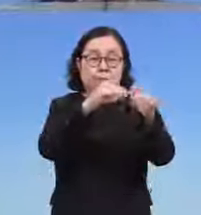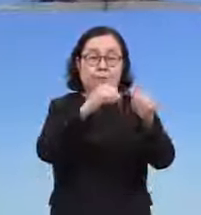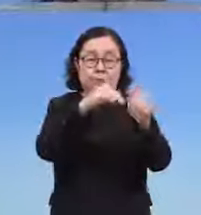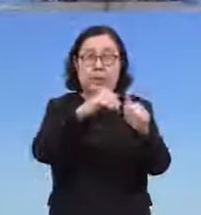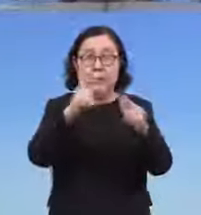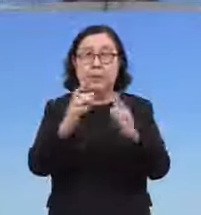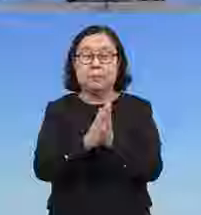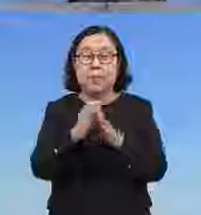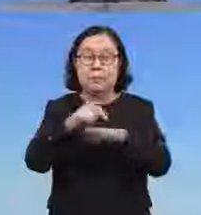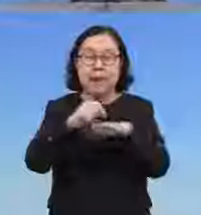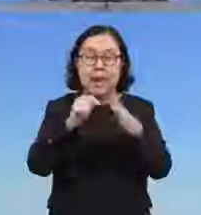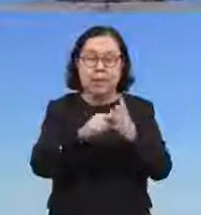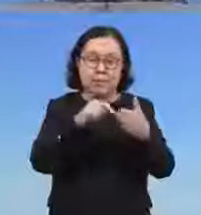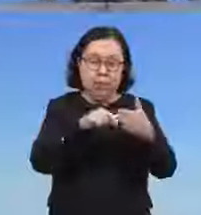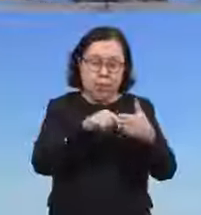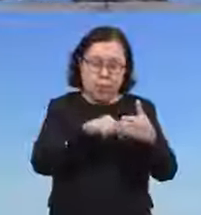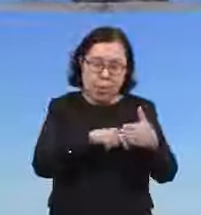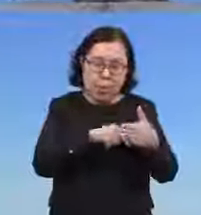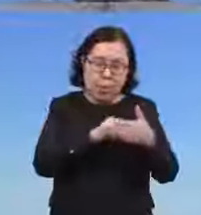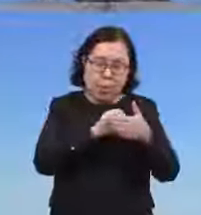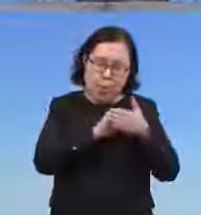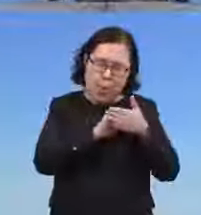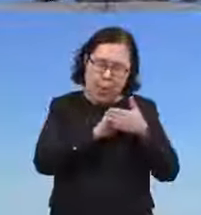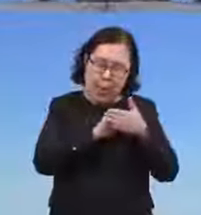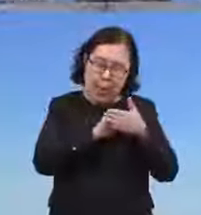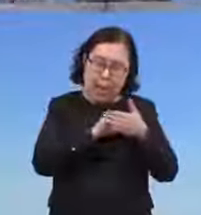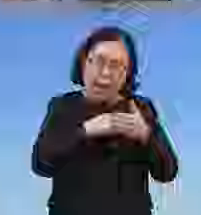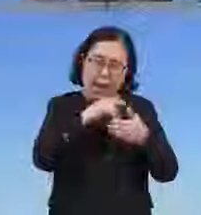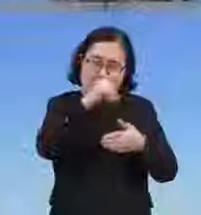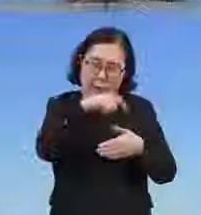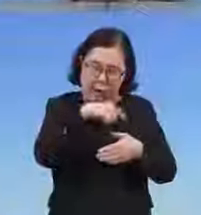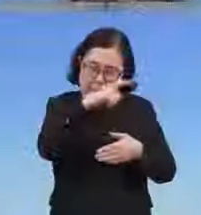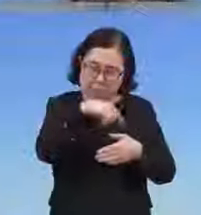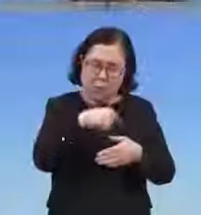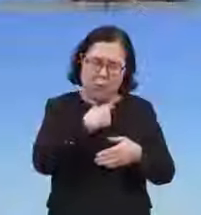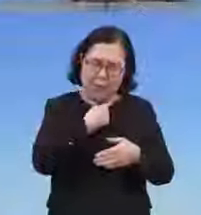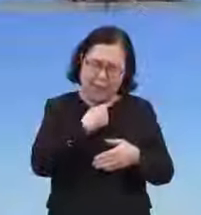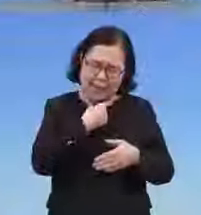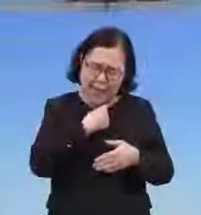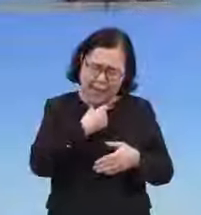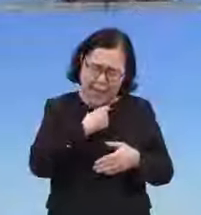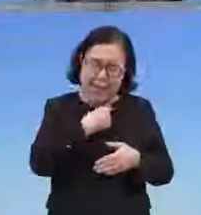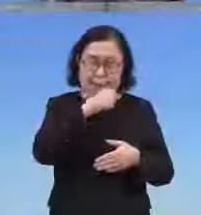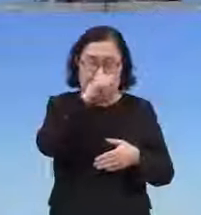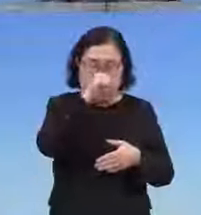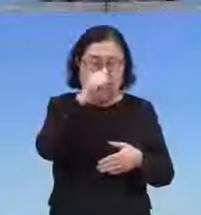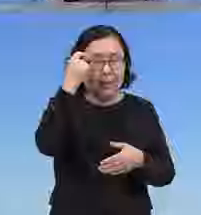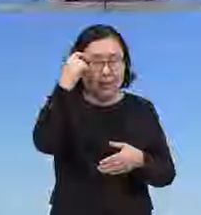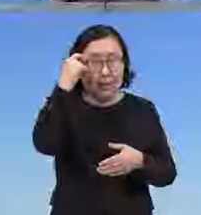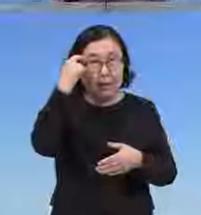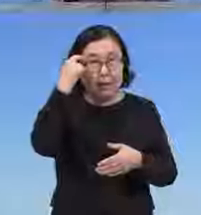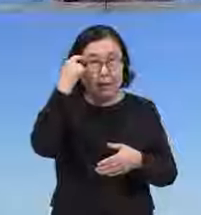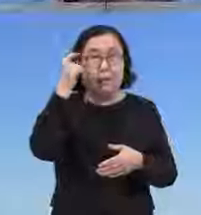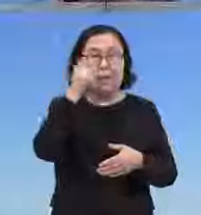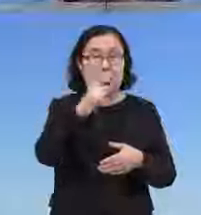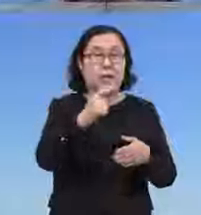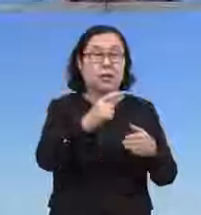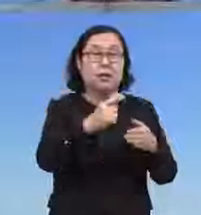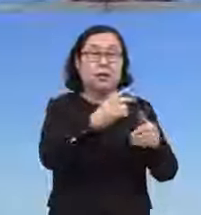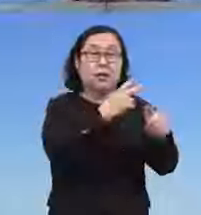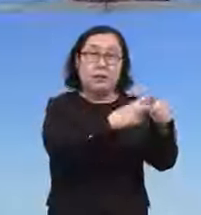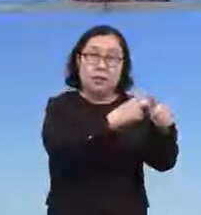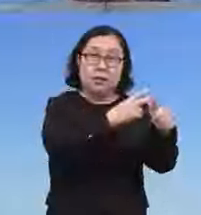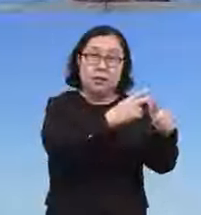했지만 은근히 와주기를 아주 은근하게, 그리고 지금까지 우리 교회 와서 장로님이